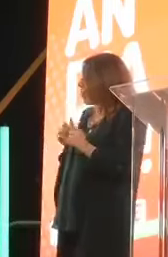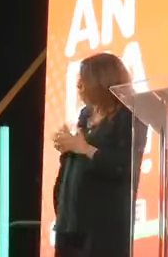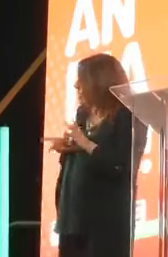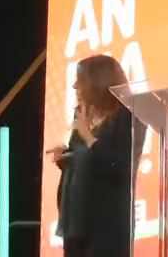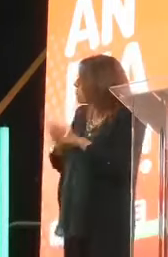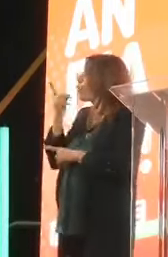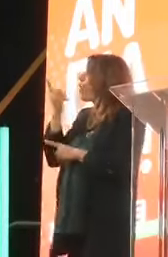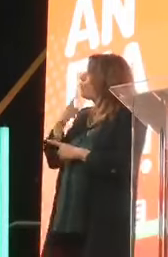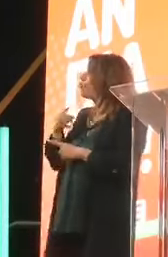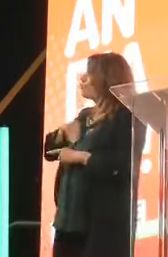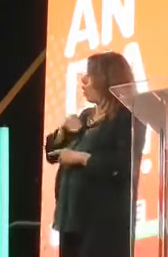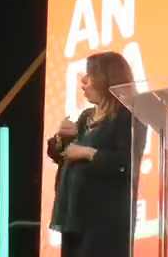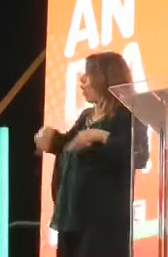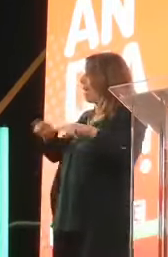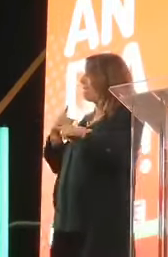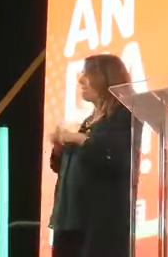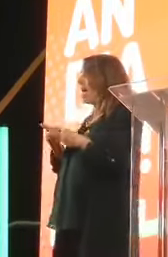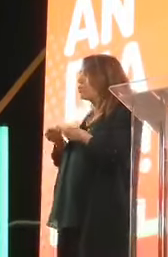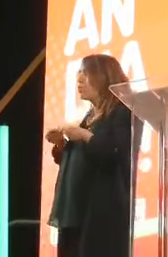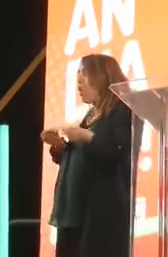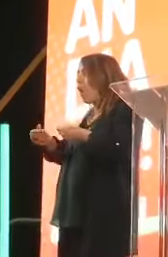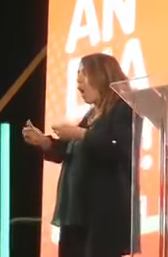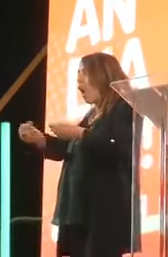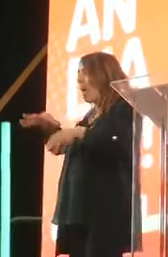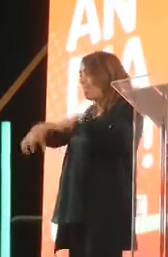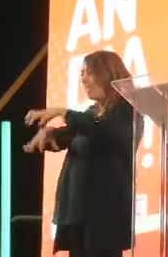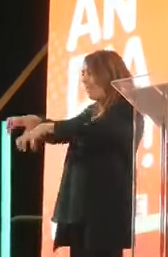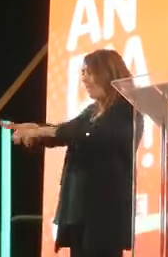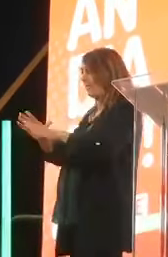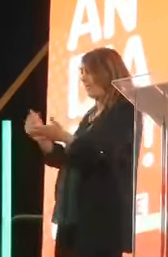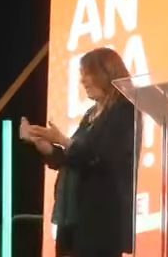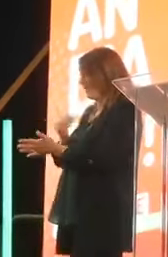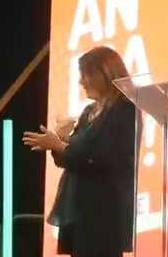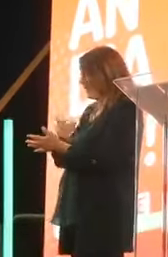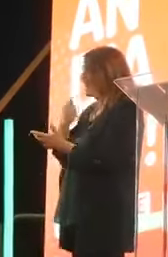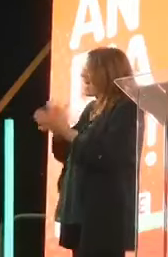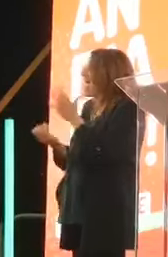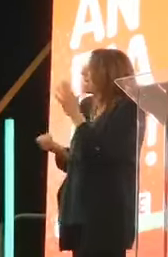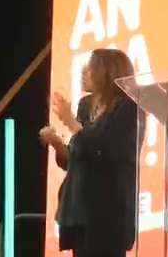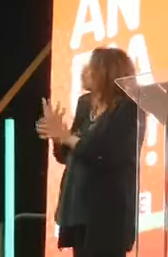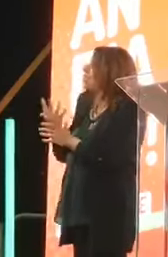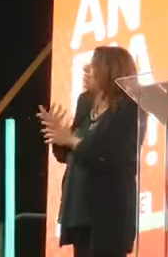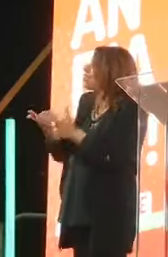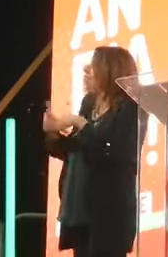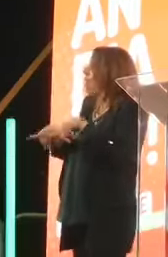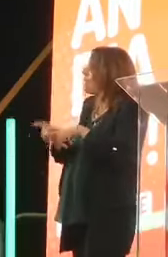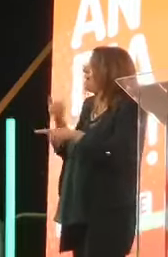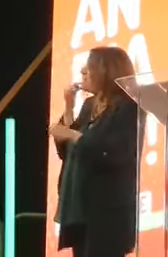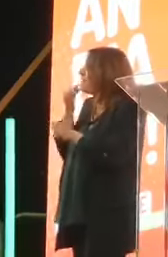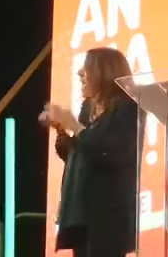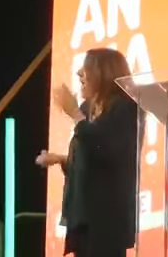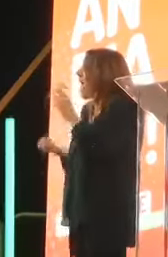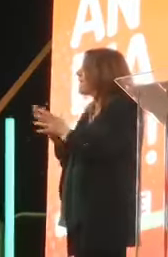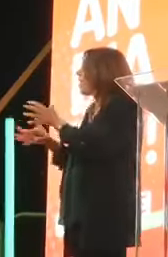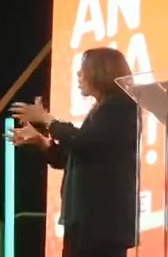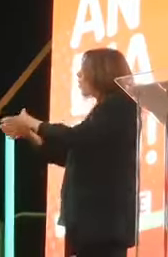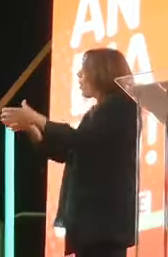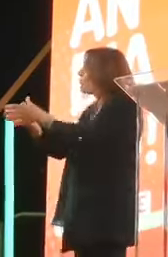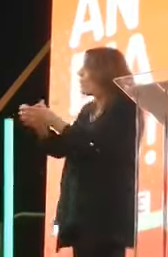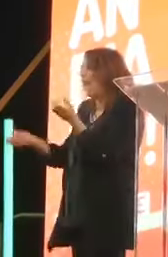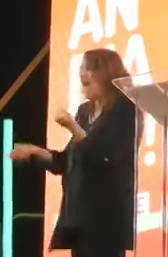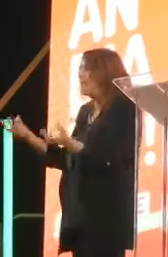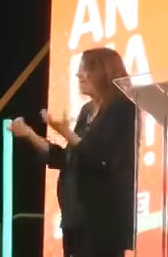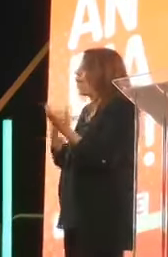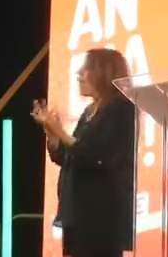per contrastare il consumo di suolo. Rigenerazione urbana vuol dire anche attivare comunità. Vorrei che facessimo